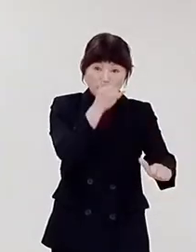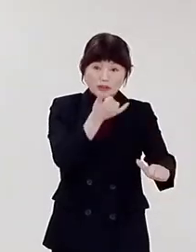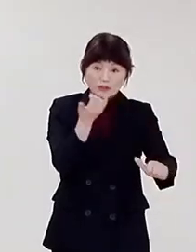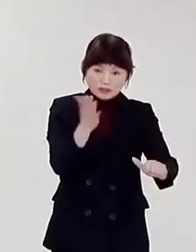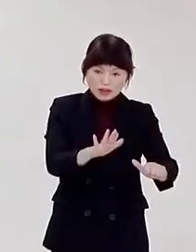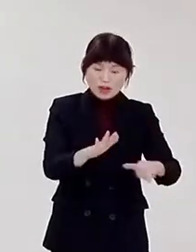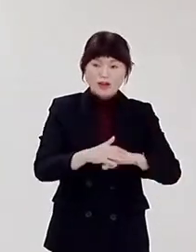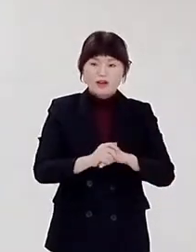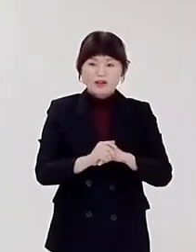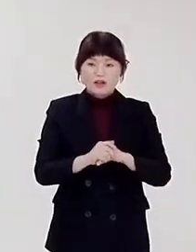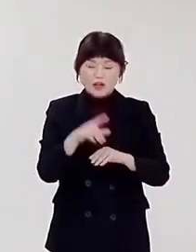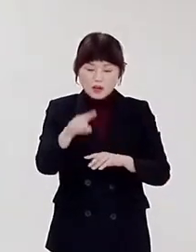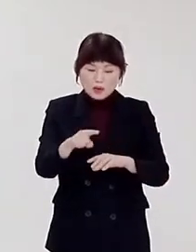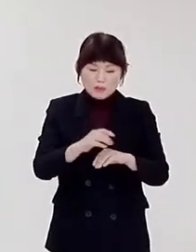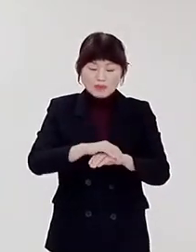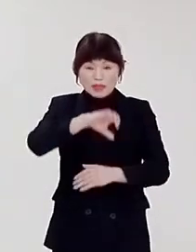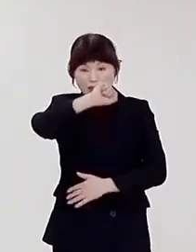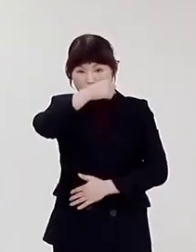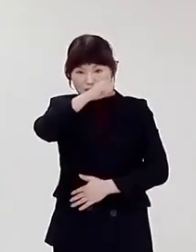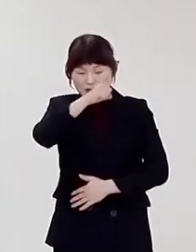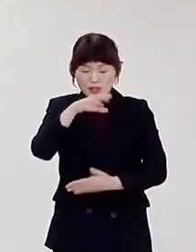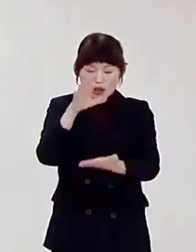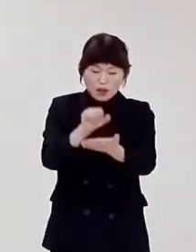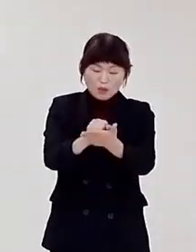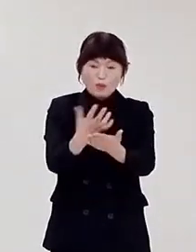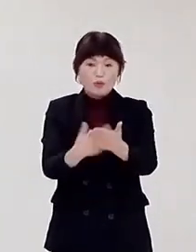확보를 위해 광범위한 네트워킹으로